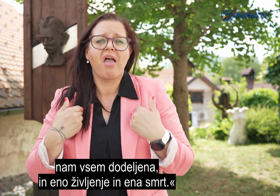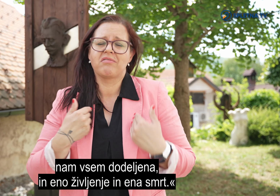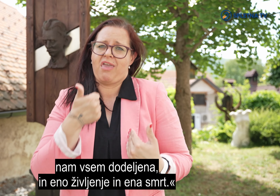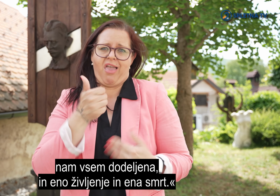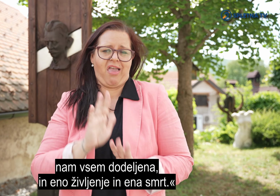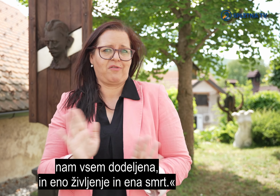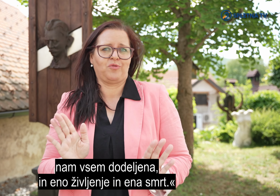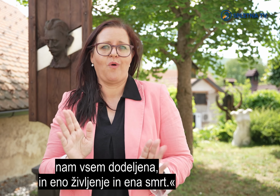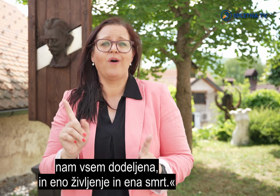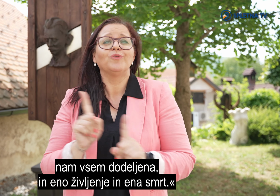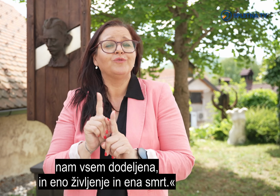smrt.